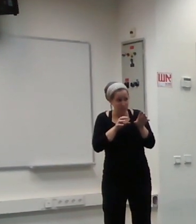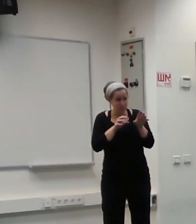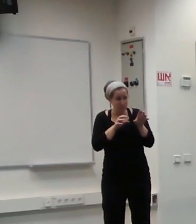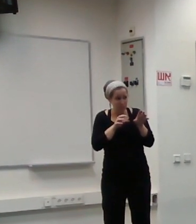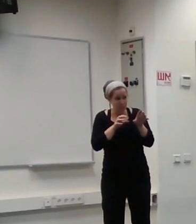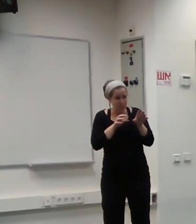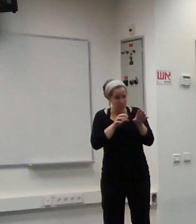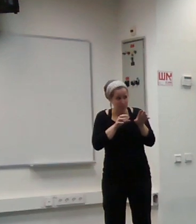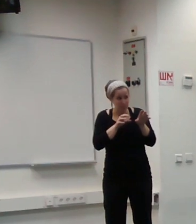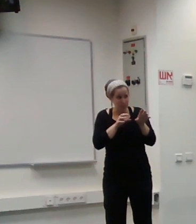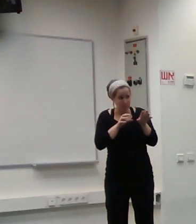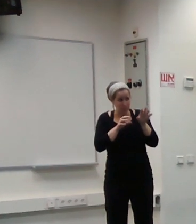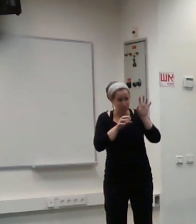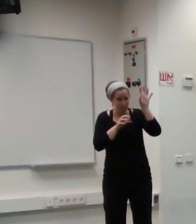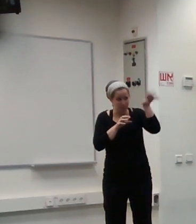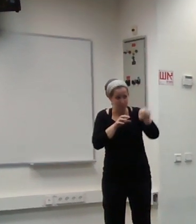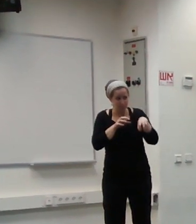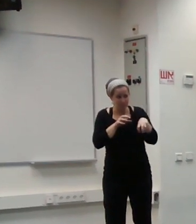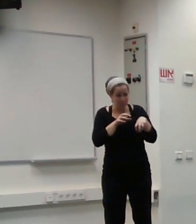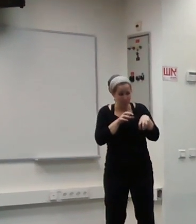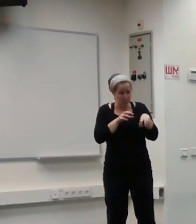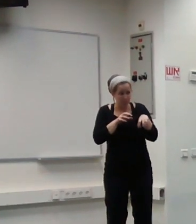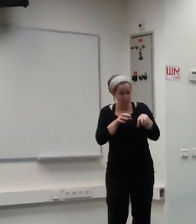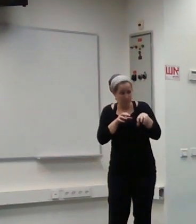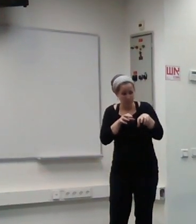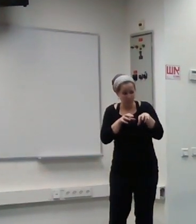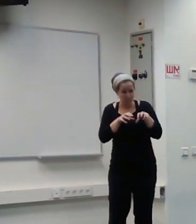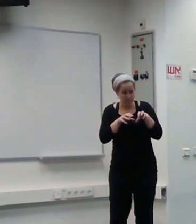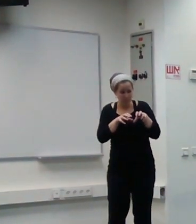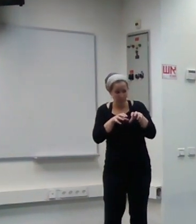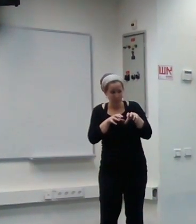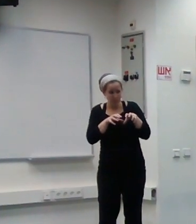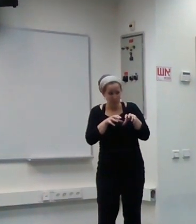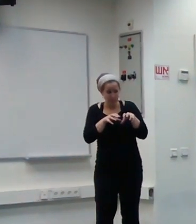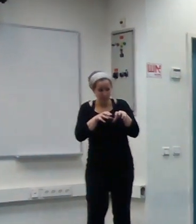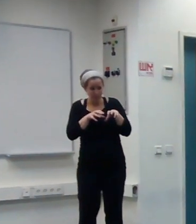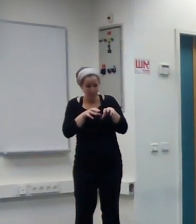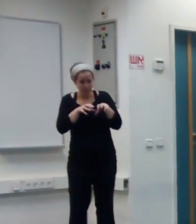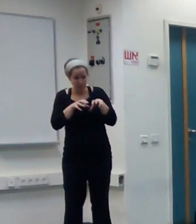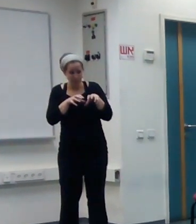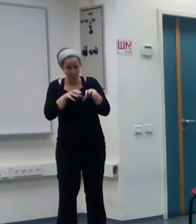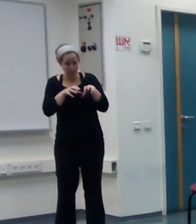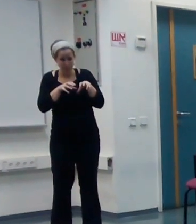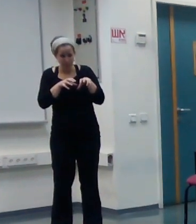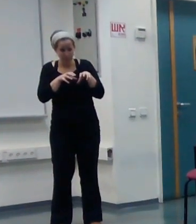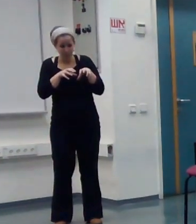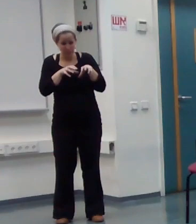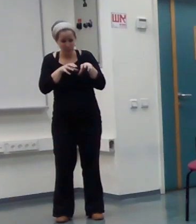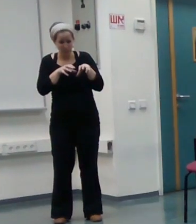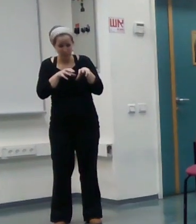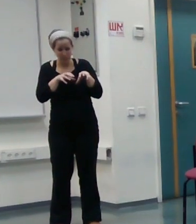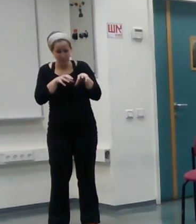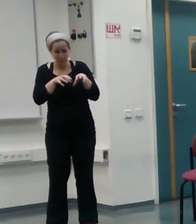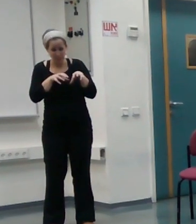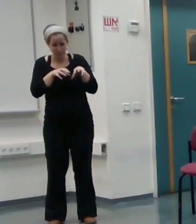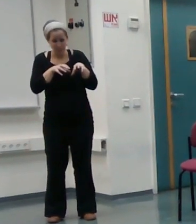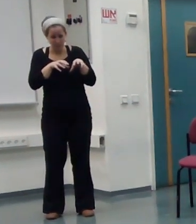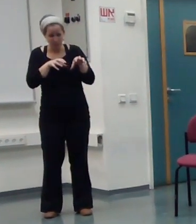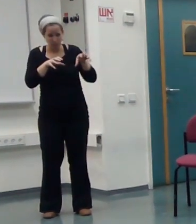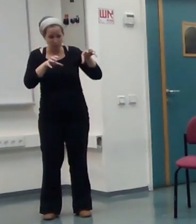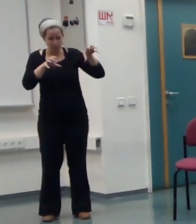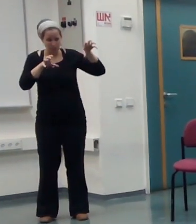צריך להגיד לי כל הזמן. בוא בוא מתוקי, בוא אני אגיד לך את הרת חולה. קוש קוש קוש קוש קוש.